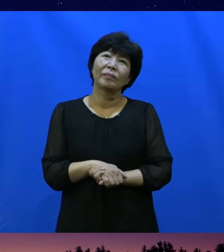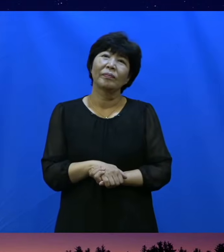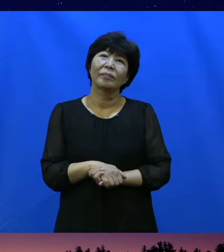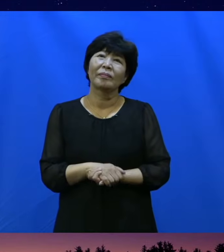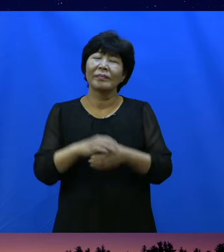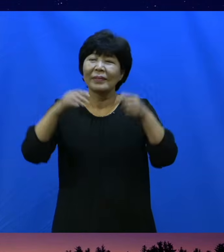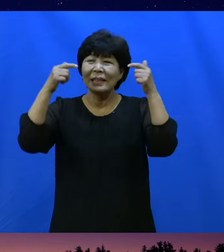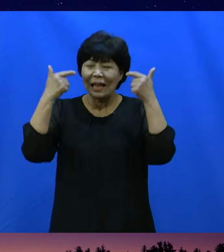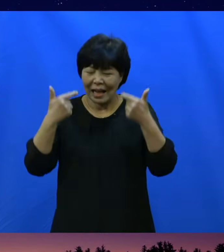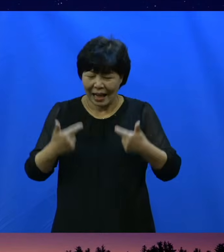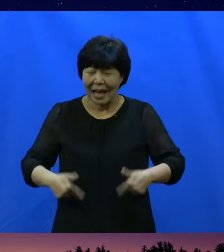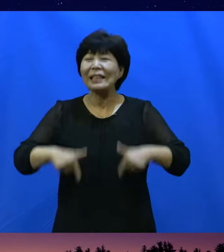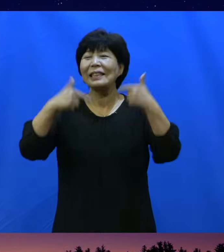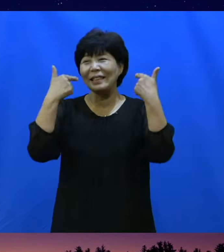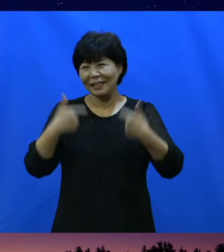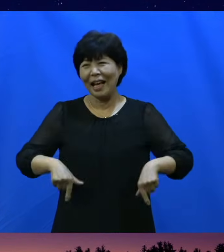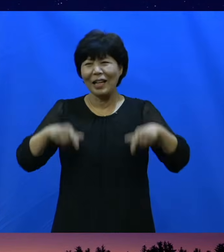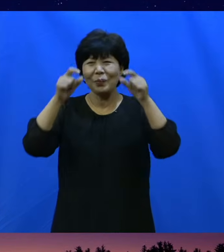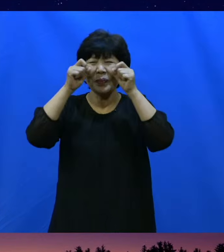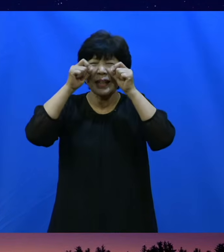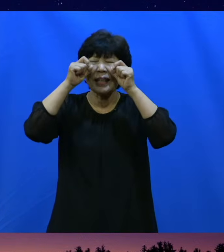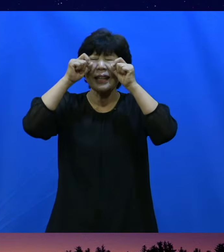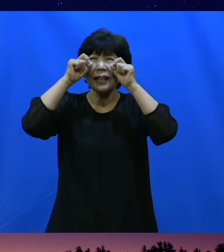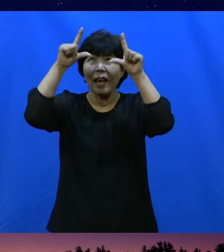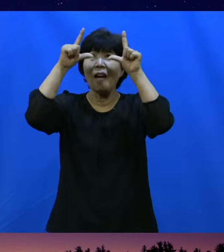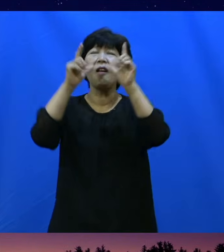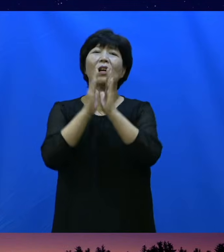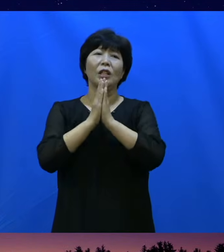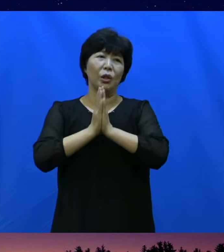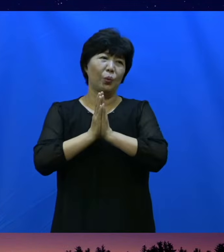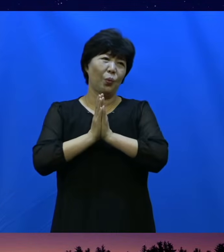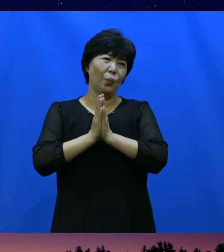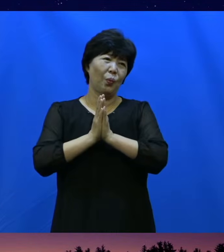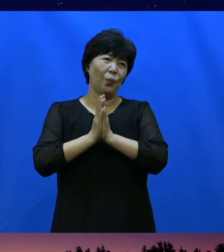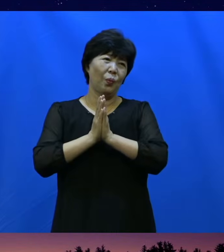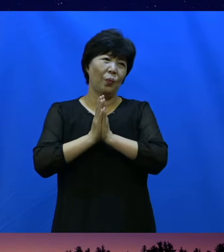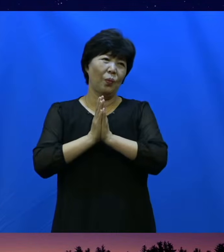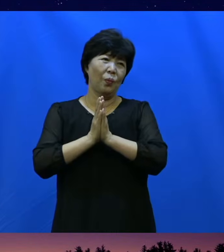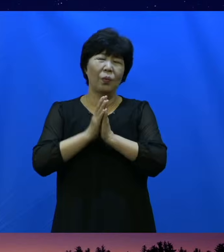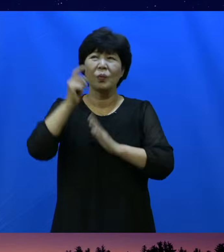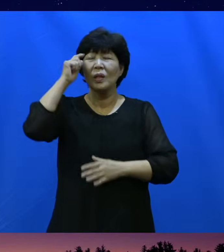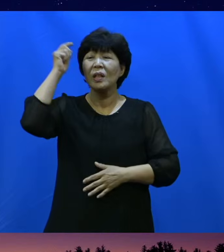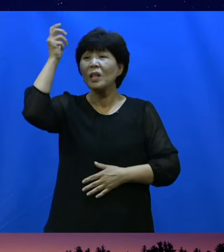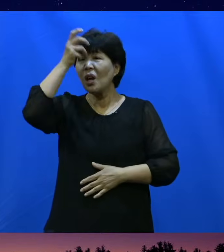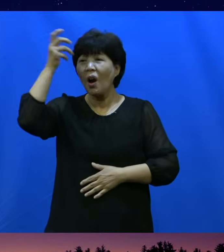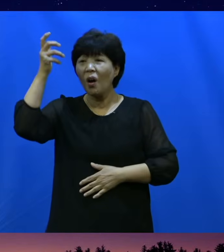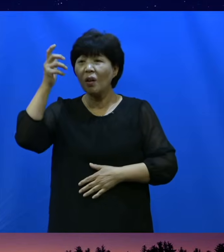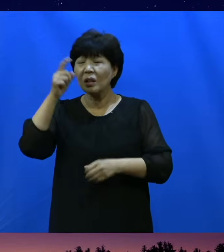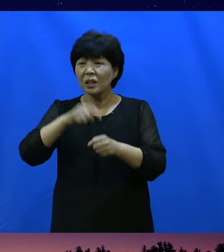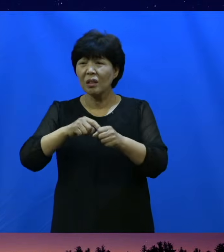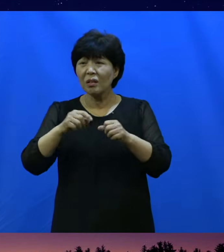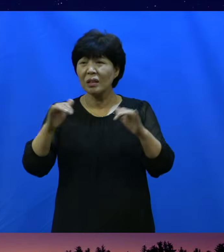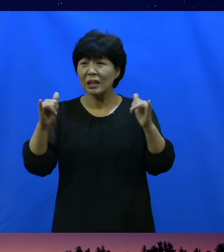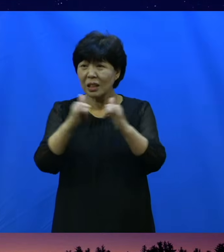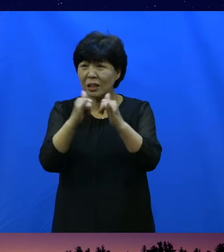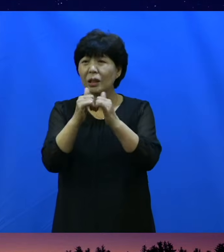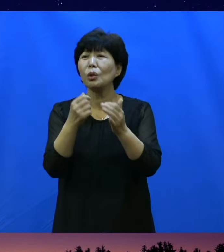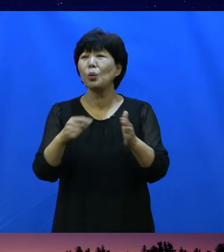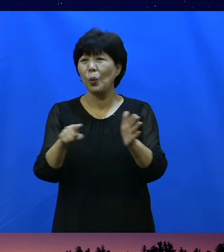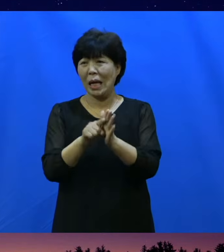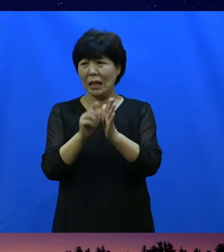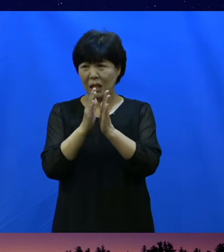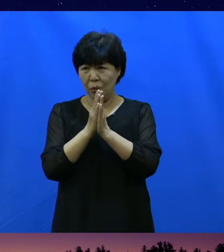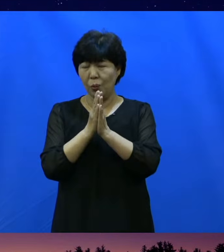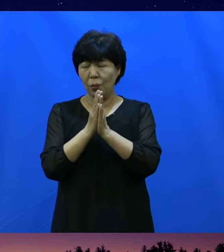그러니까 항상이라는 거, 항상 깨어, 그것도 깨어. 이게 영적 전쟁의 기도는 매우 중요한 겁니다. 항상, 그리고 깨어 있어야 된다는 거,